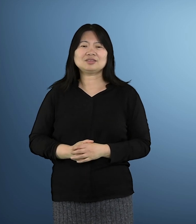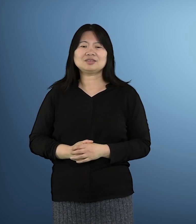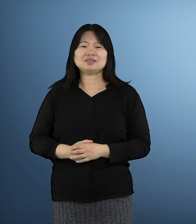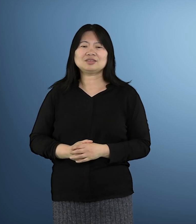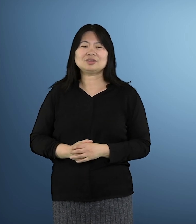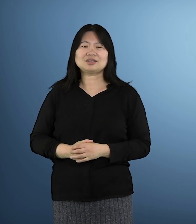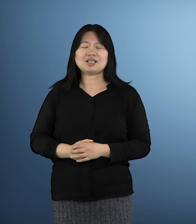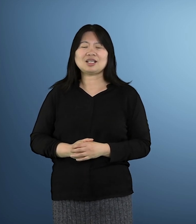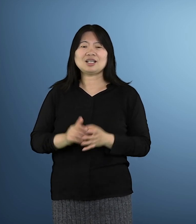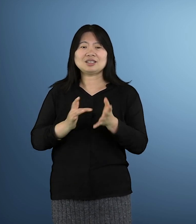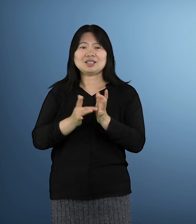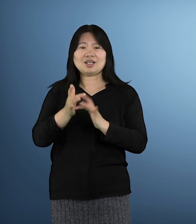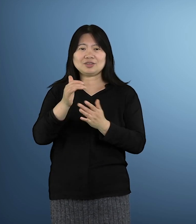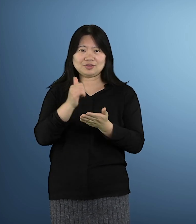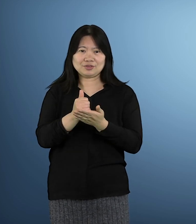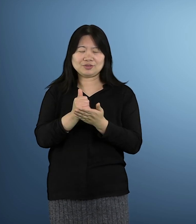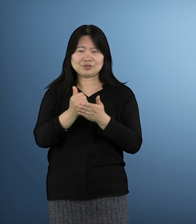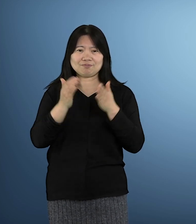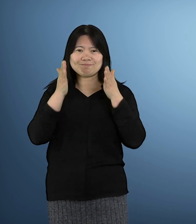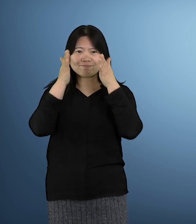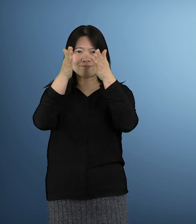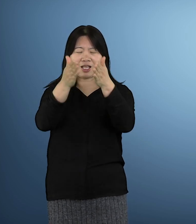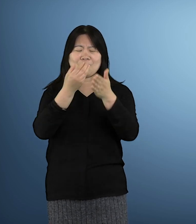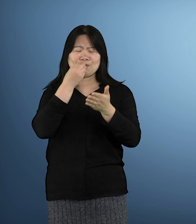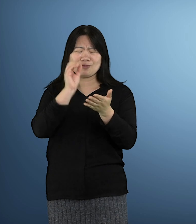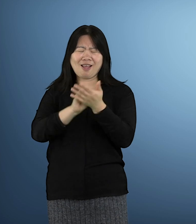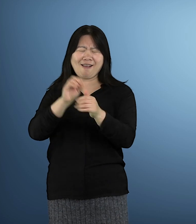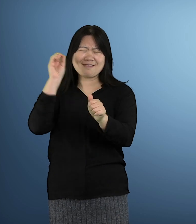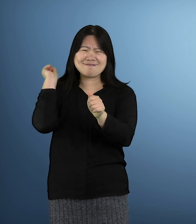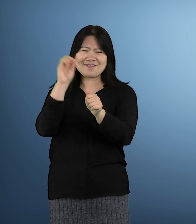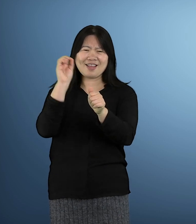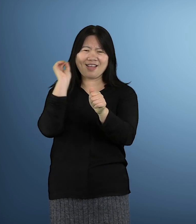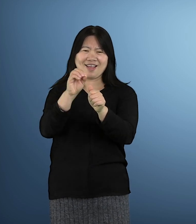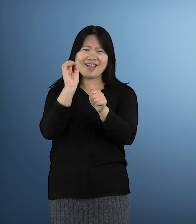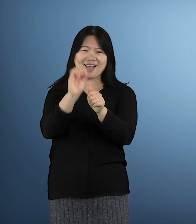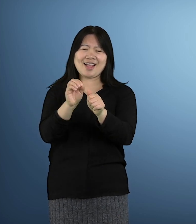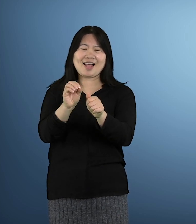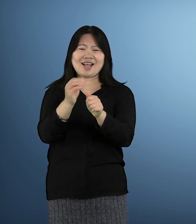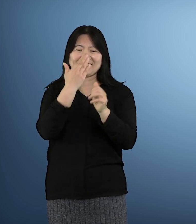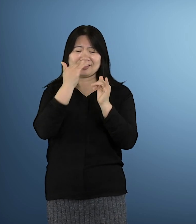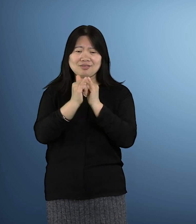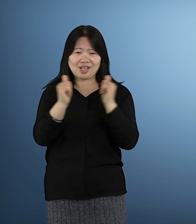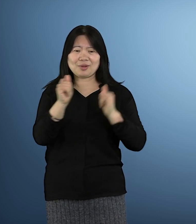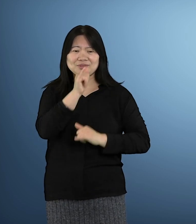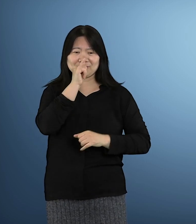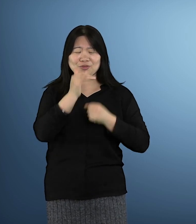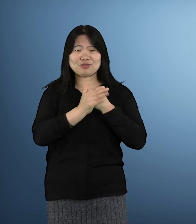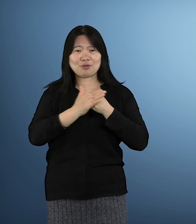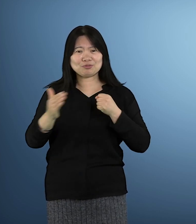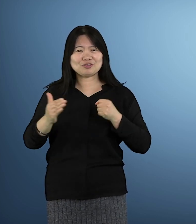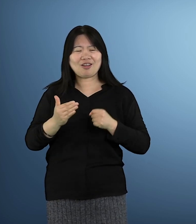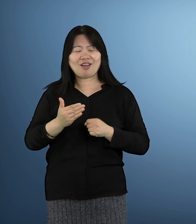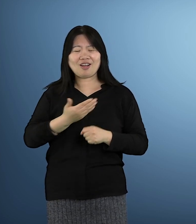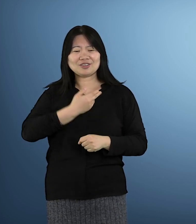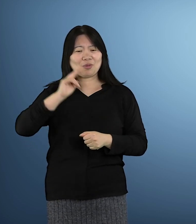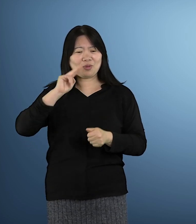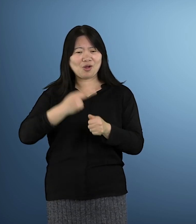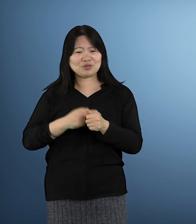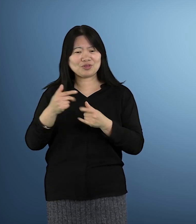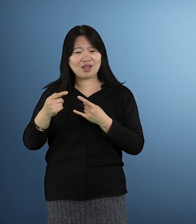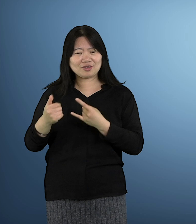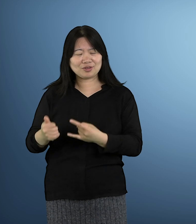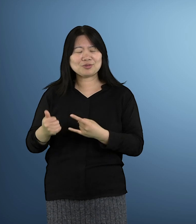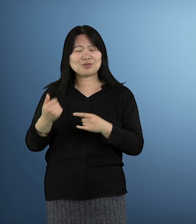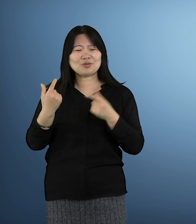심지어는 예수를 향해서도 돌을 든 사람들이 있었는데 바울에게